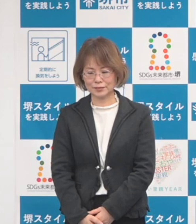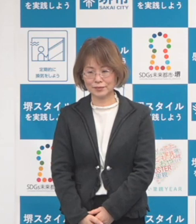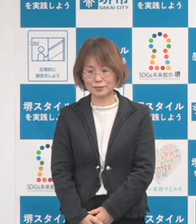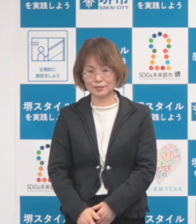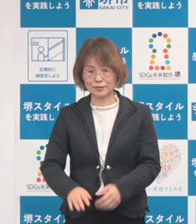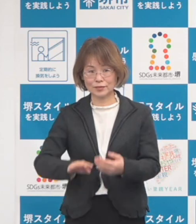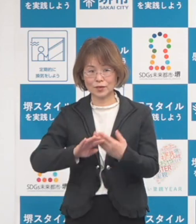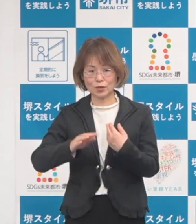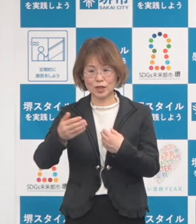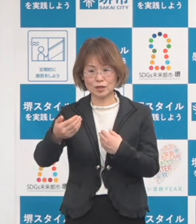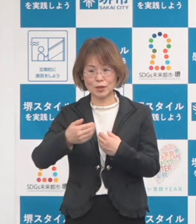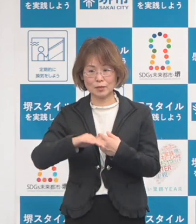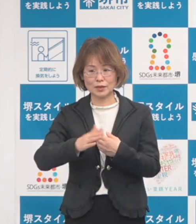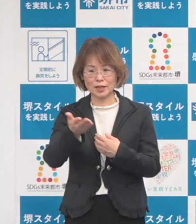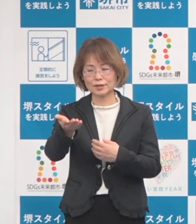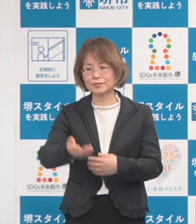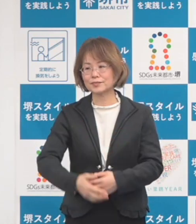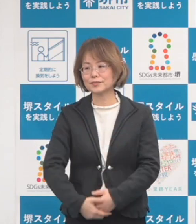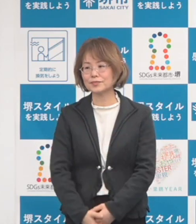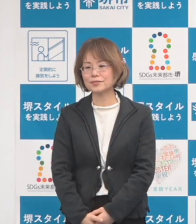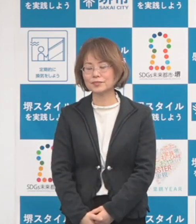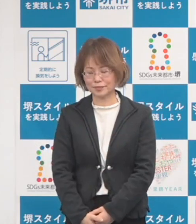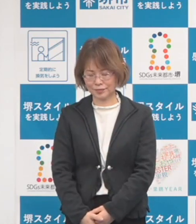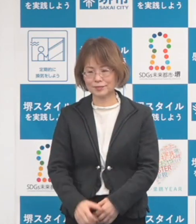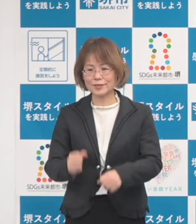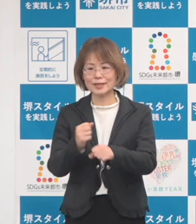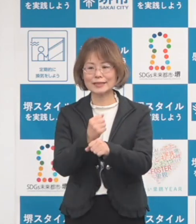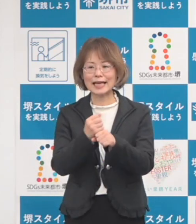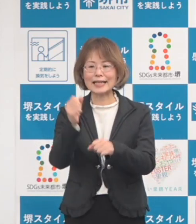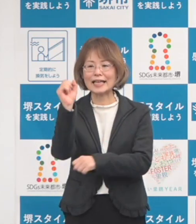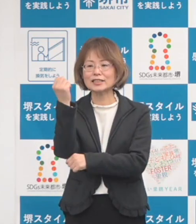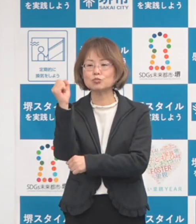他にご質問いかがでしょうか。産経新聞さん。